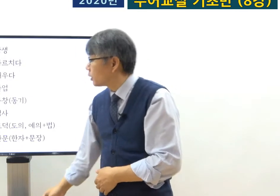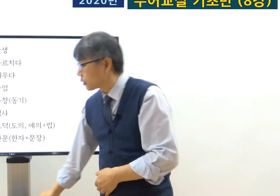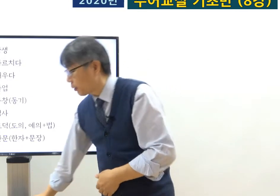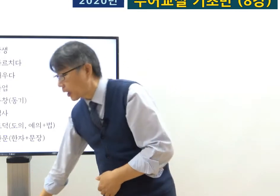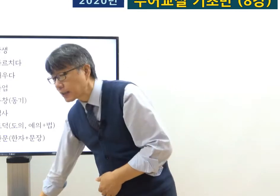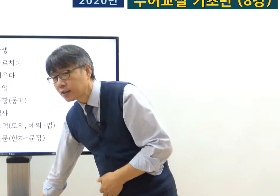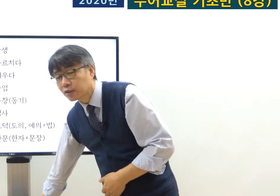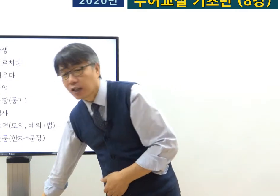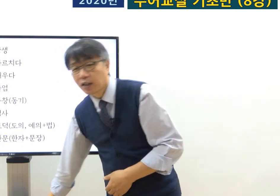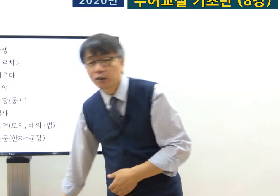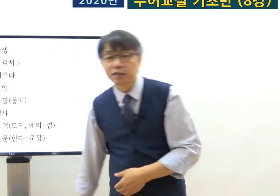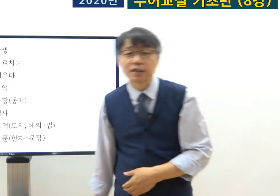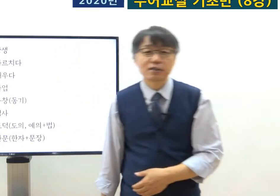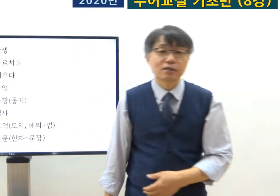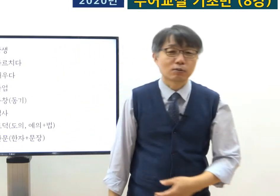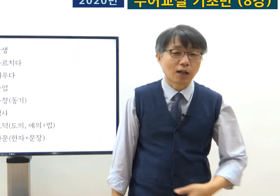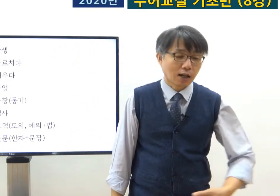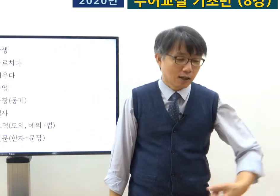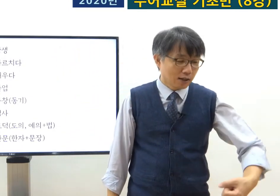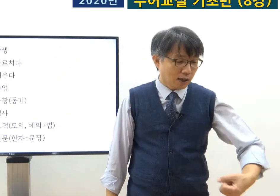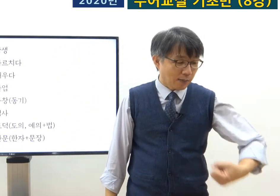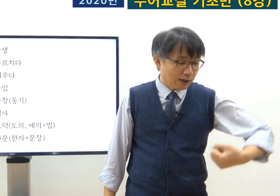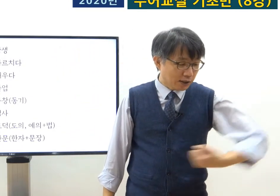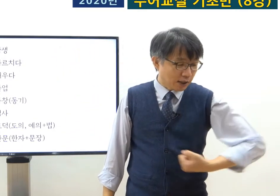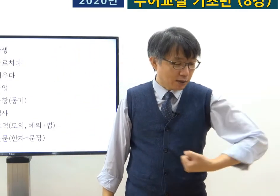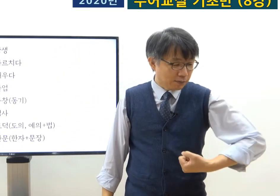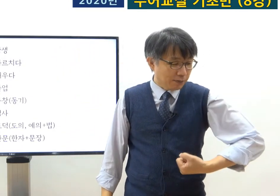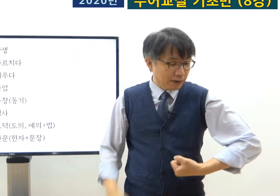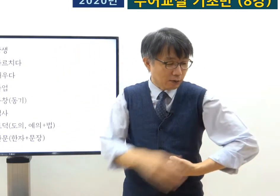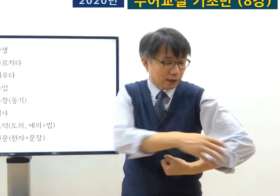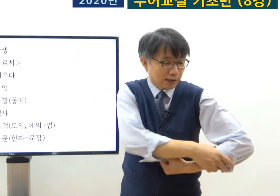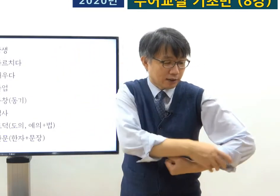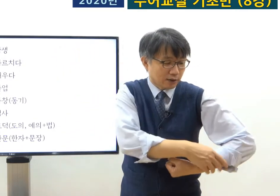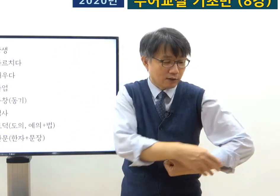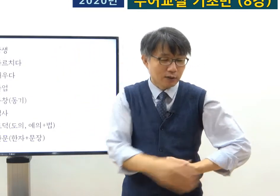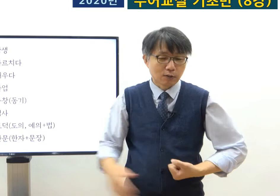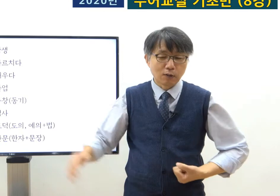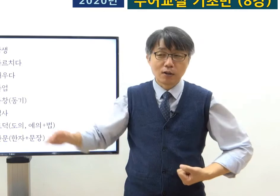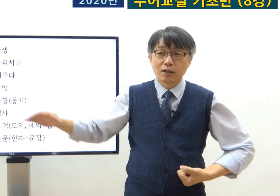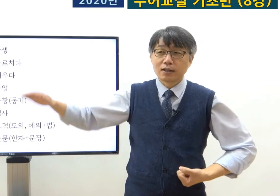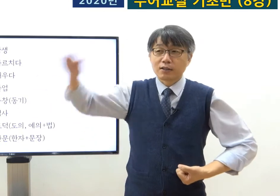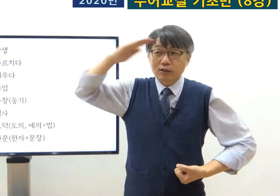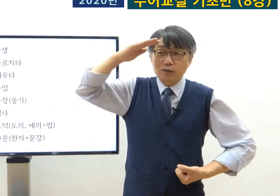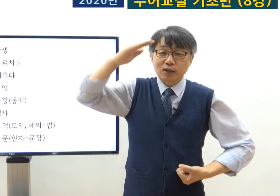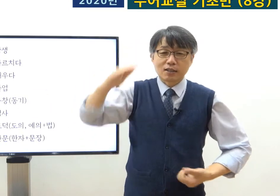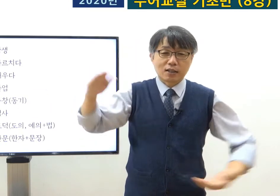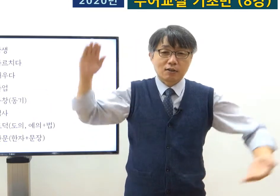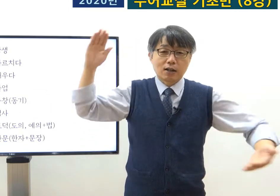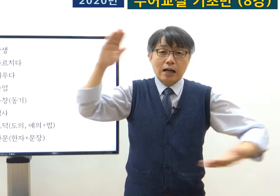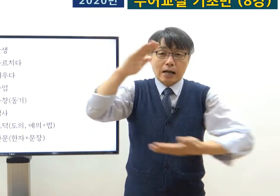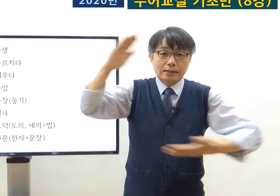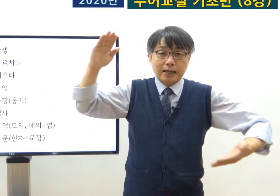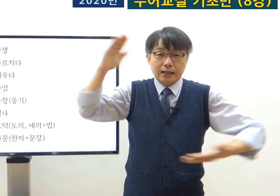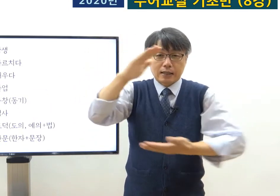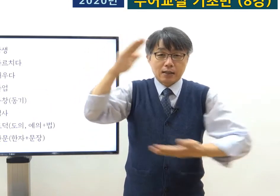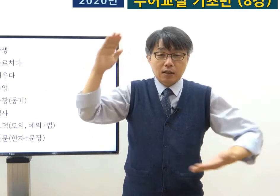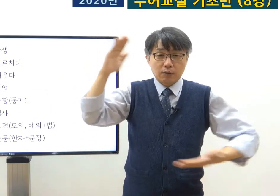자, 학생은 어떻게 할까요? 예전에는 우리가 가방을 이렇게 옆에 들고 다녔어요. 그리고 경례도 이렇게 했잖아요. 학생 이렇게